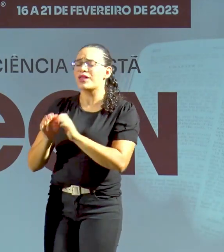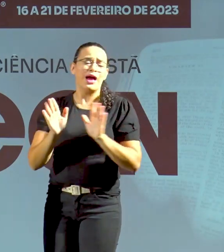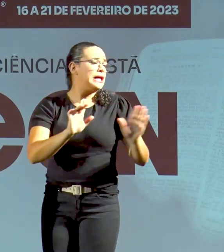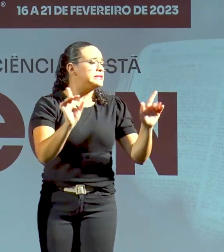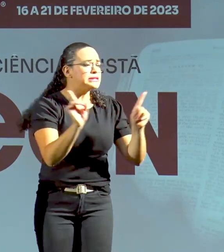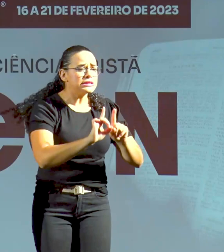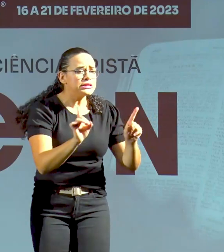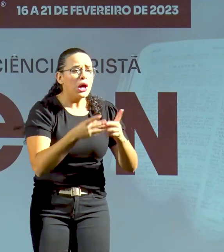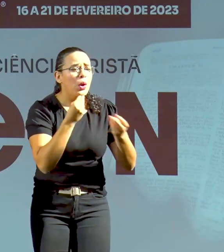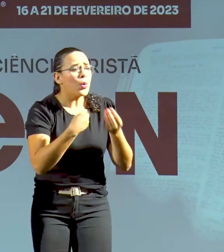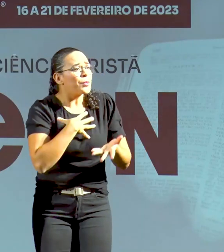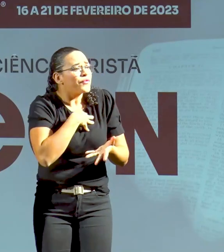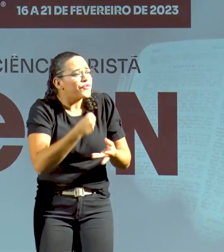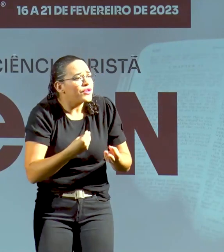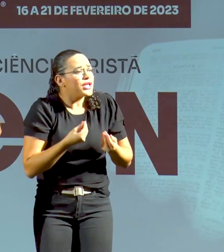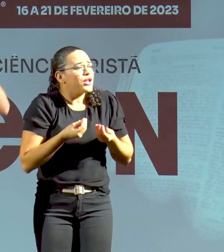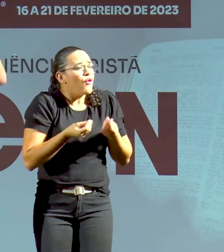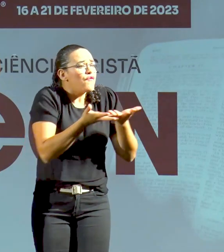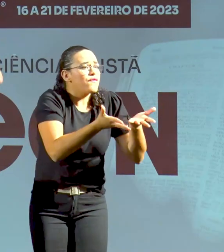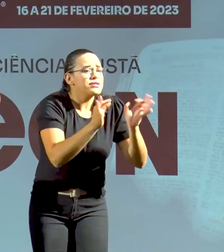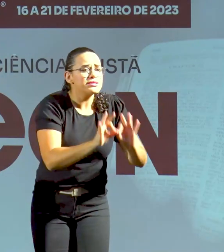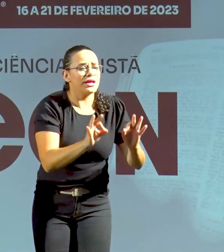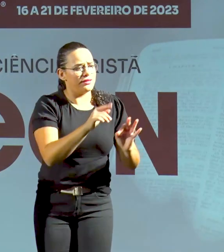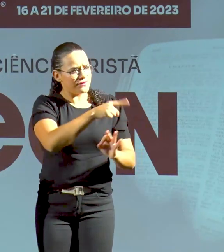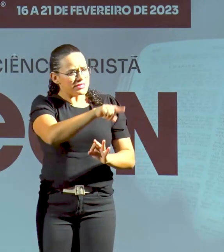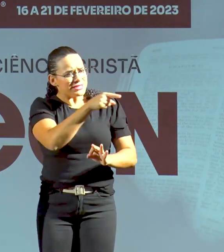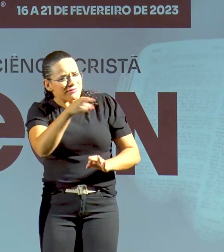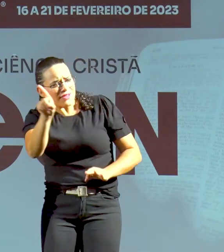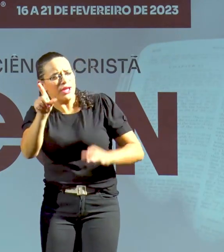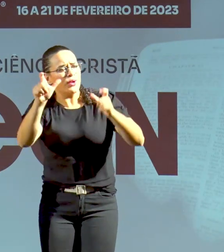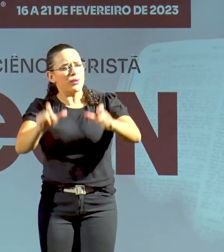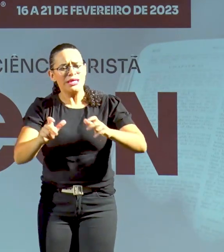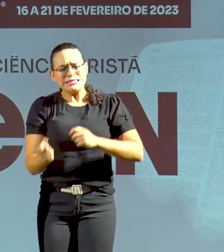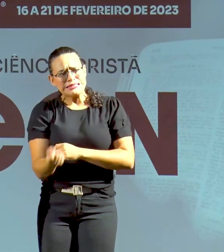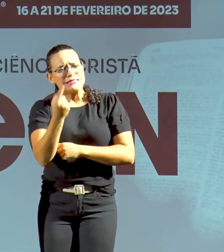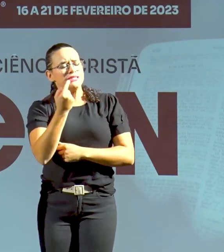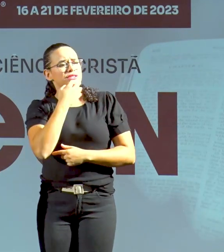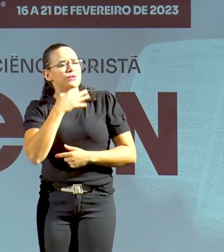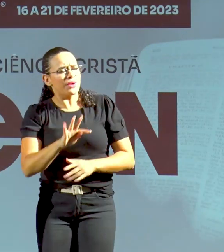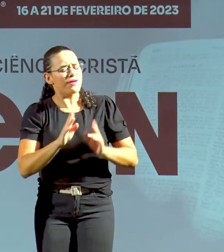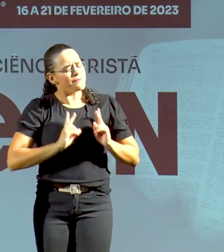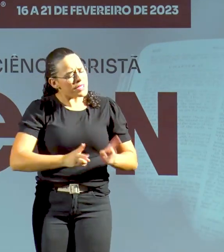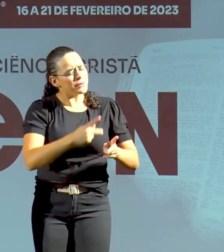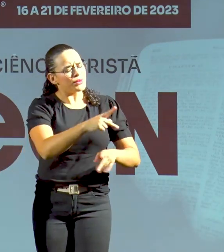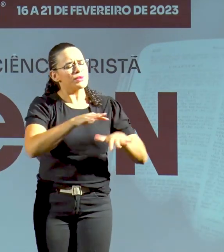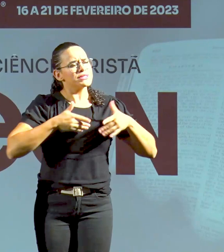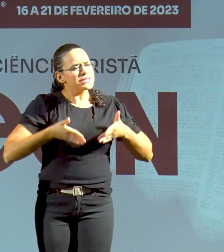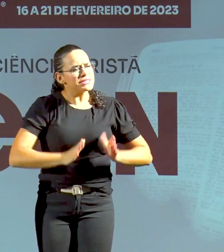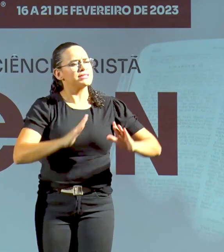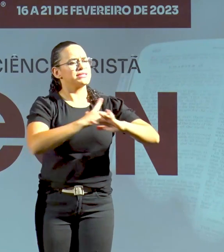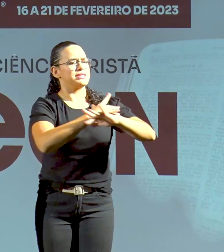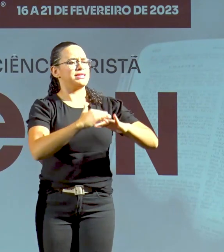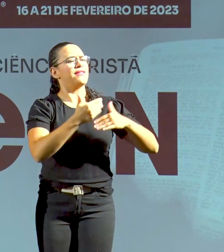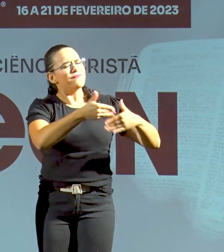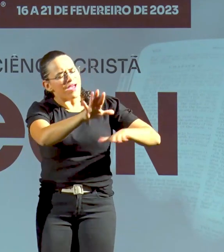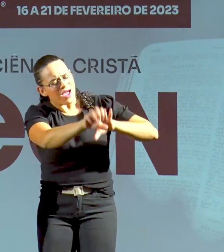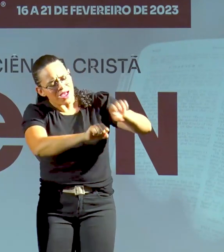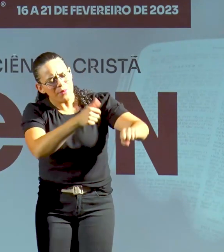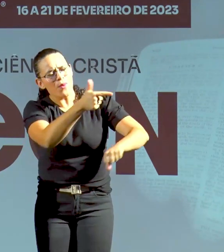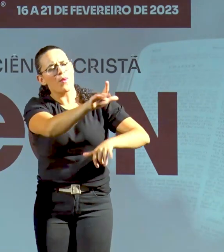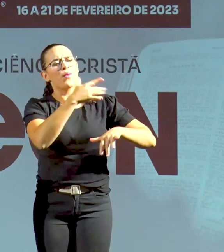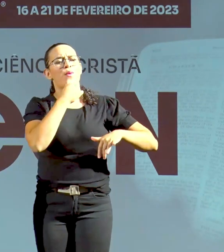mas eu não tenho outro filho para dar para vocês vocês vão lá para uma terra distante fica aqui fica aqui com a sua terra busque um novo marido